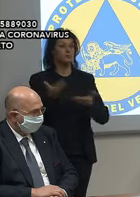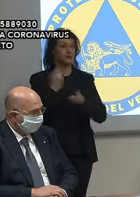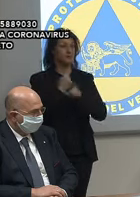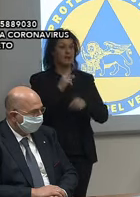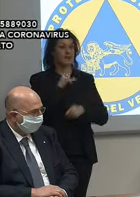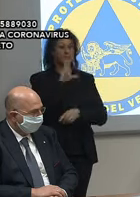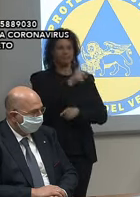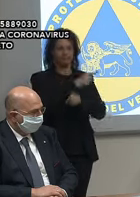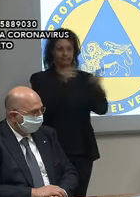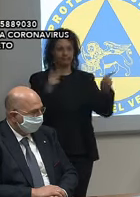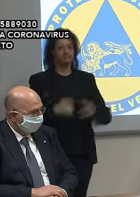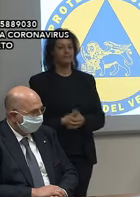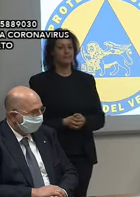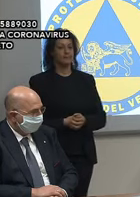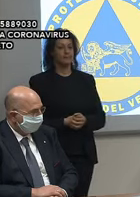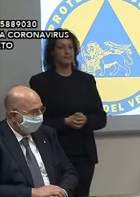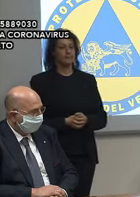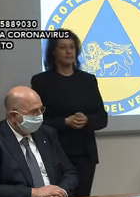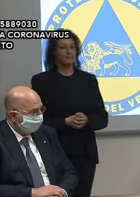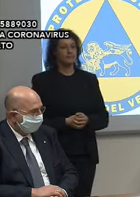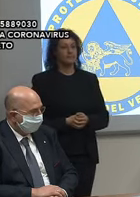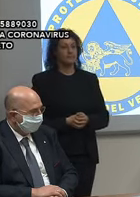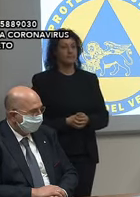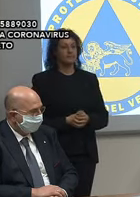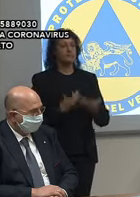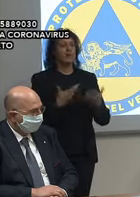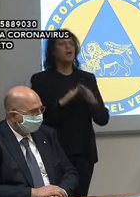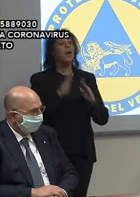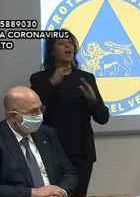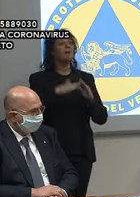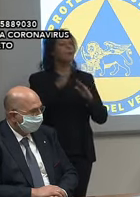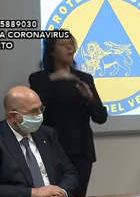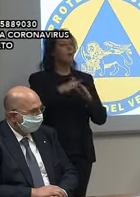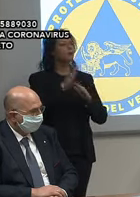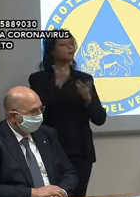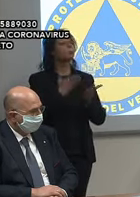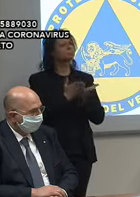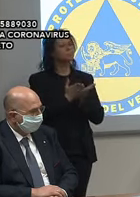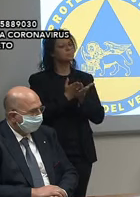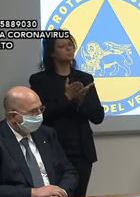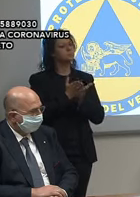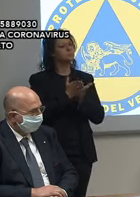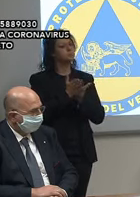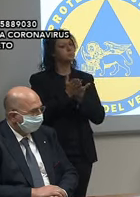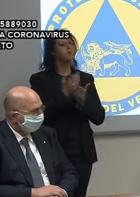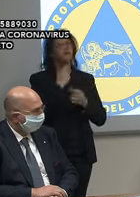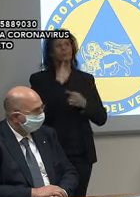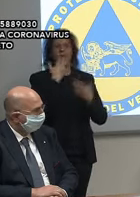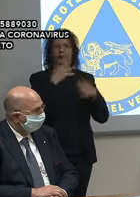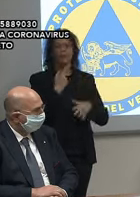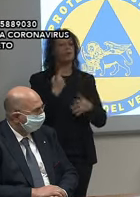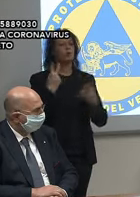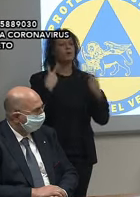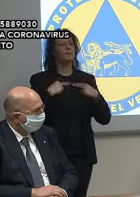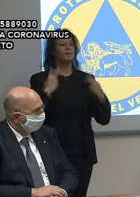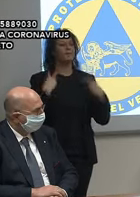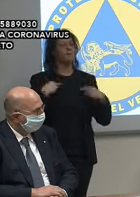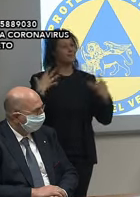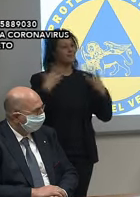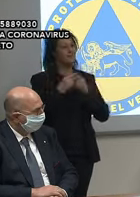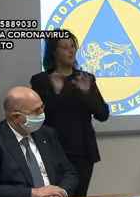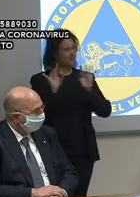dirci. Due brevi considerazioni: il trend c'è, la convivenza col virus c'è, lo abbiamo detto anche ieri nella conferenza stampa con il